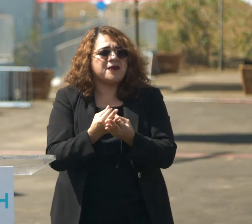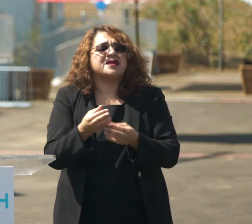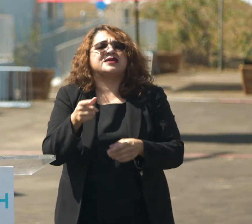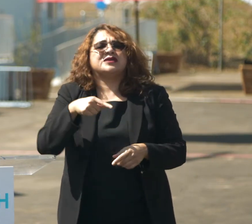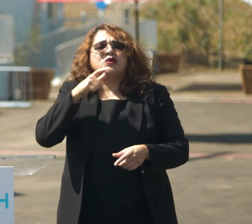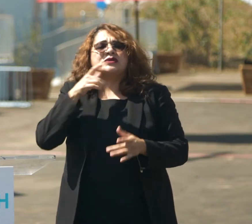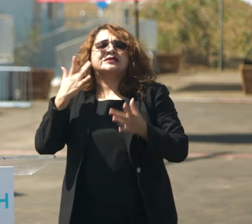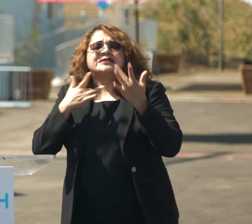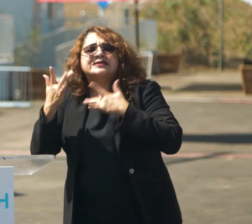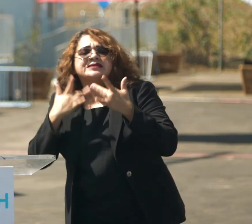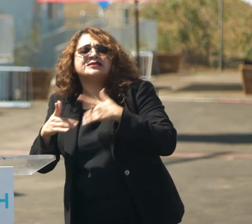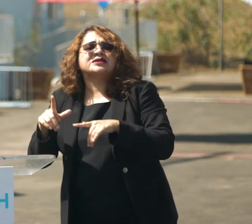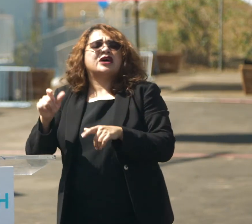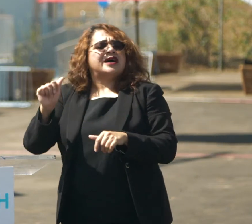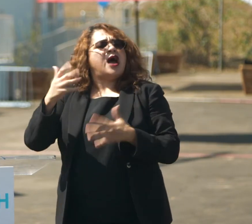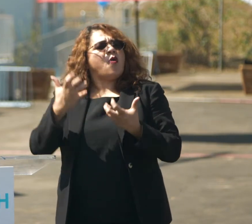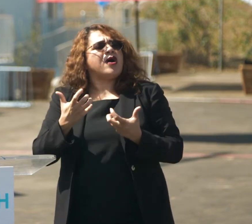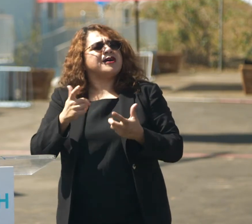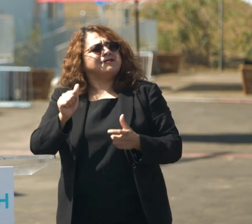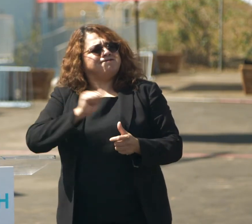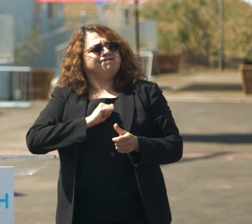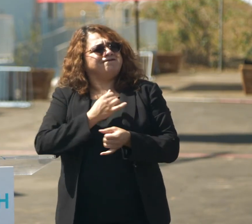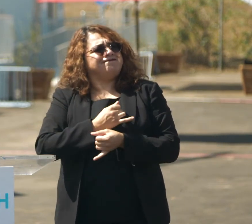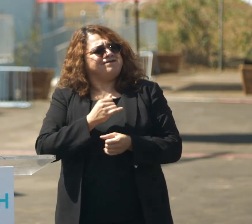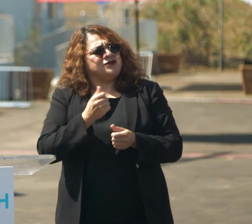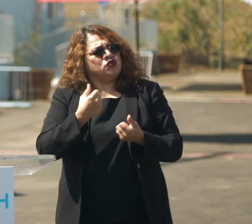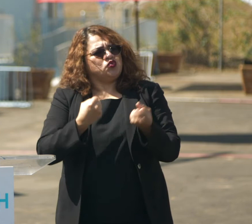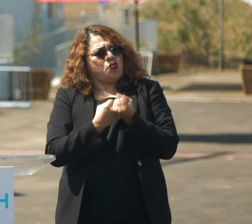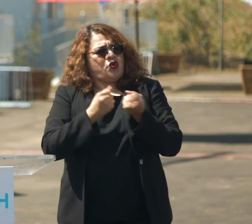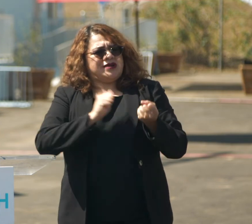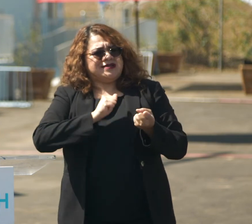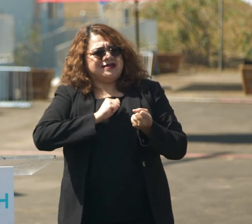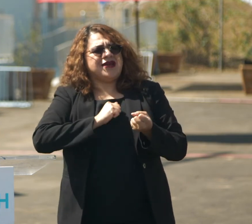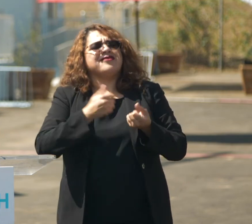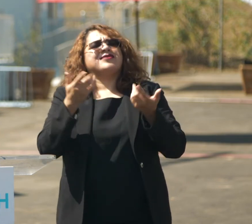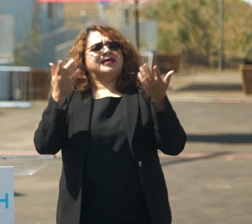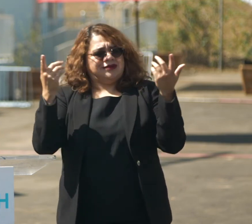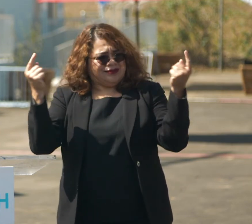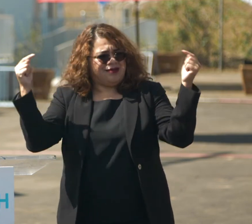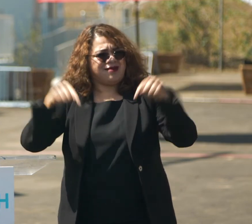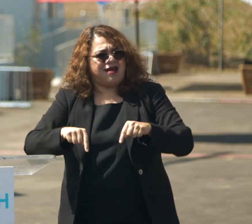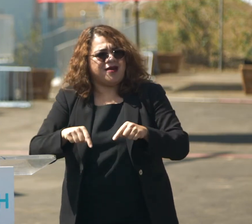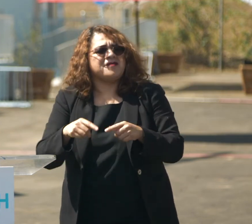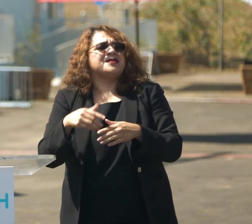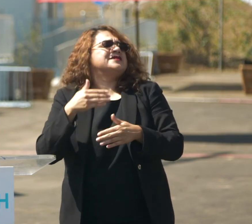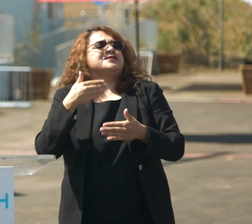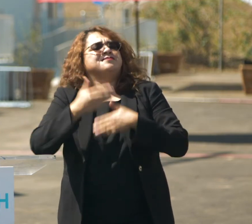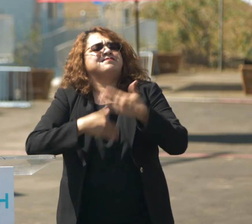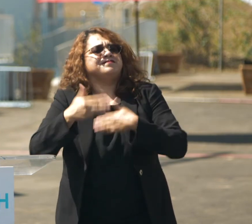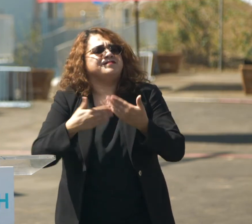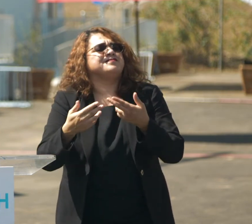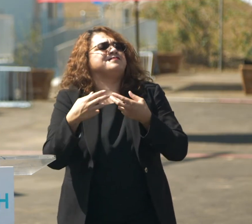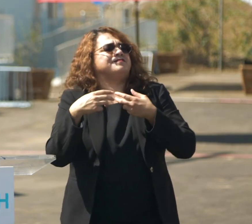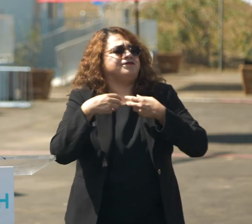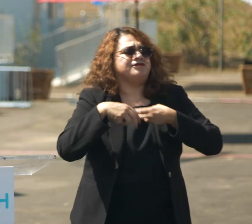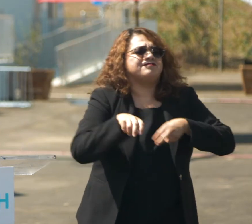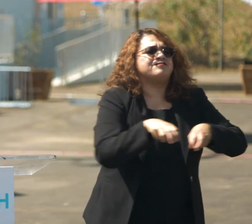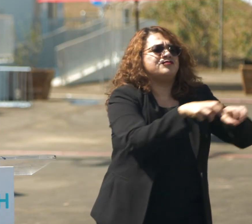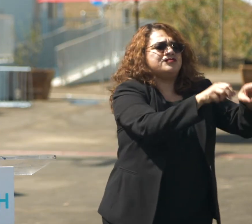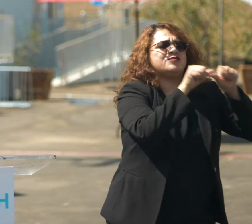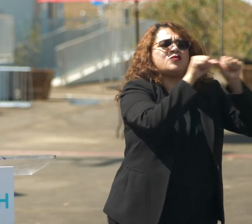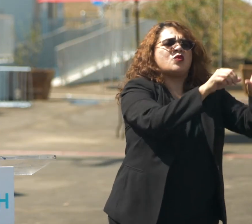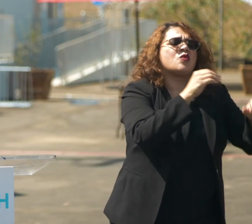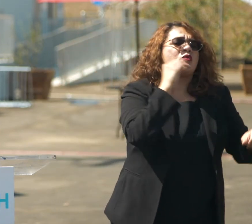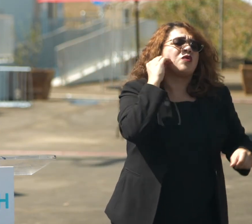autosuficiencia. Esta comunidad se basa en estos esfuerzos. Además de albergar 4 dormitorios con alojamiento